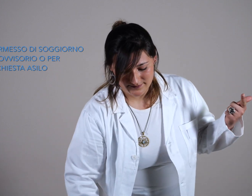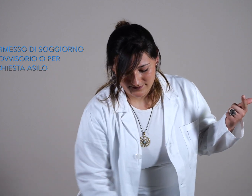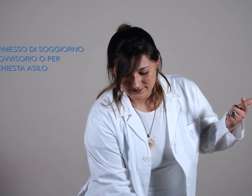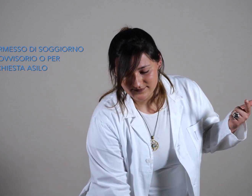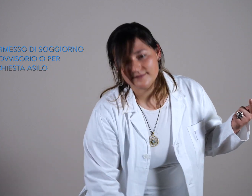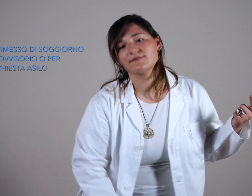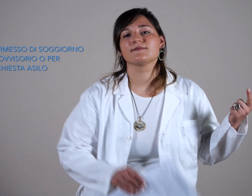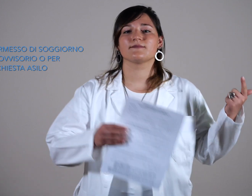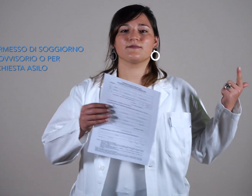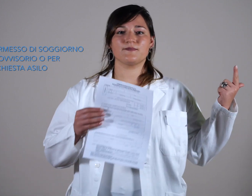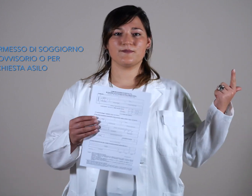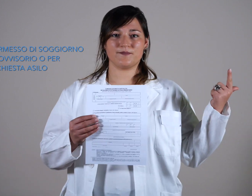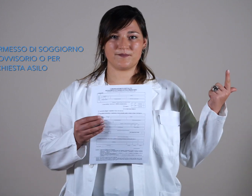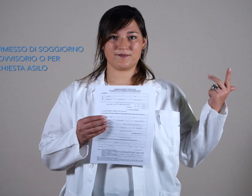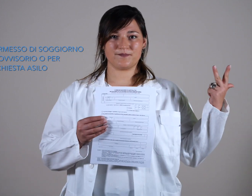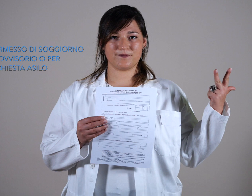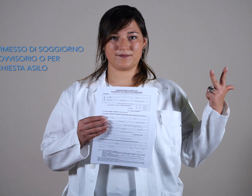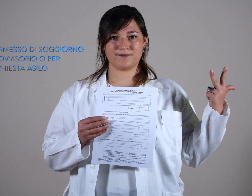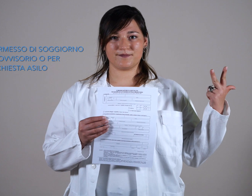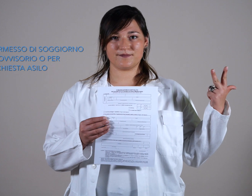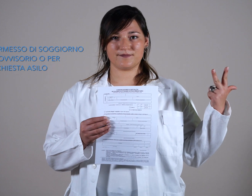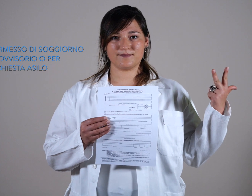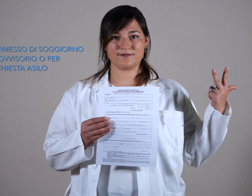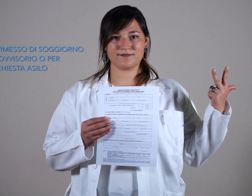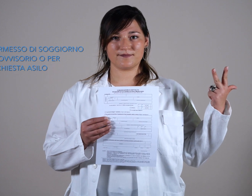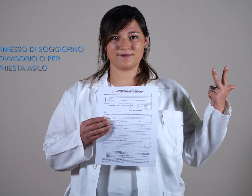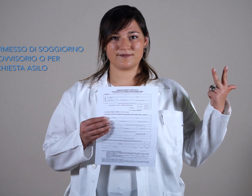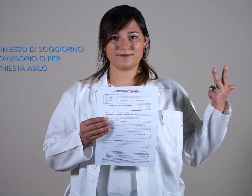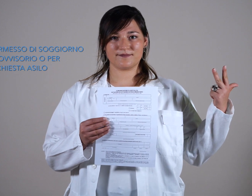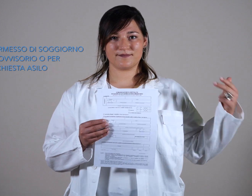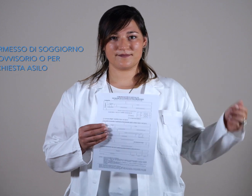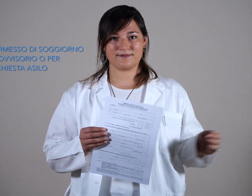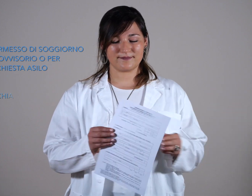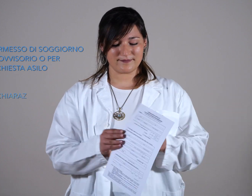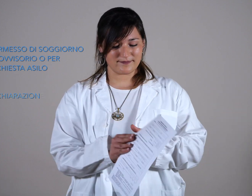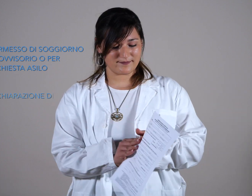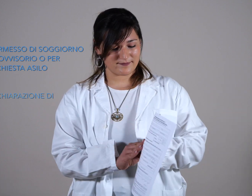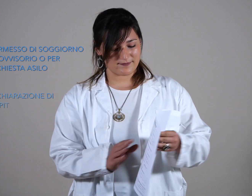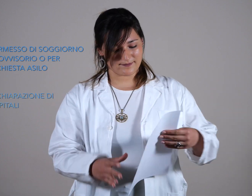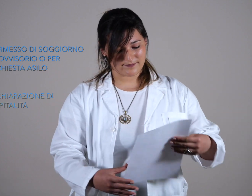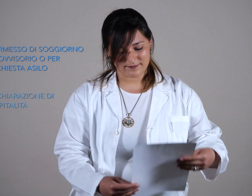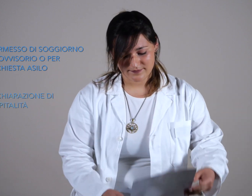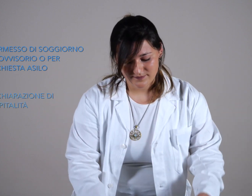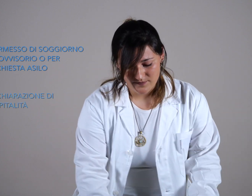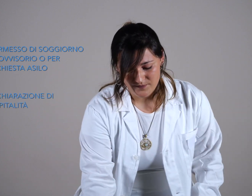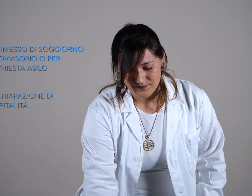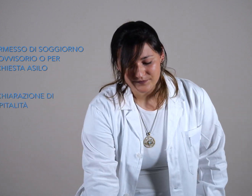কপি আপনার কদিচে ফিসকালে। তেসেরা সানিতারিয়া অর্থাৎ মেডিকেল কার্ডের একটি নির্দিষ্ট মেয়াদ রয়েছে, 6 মাসের